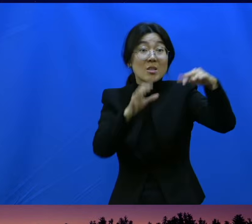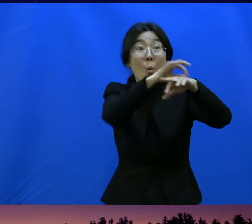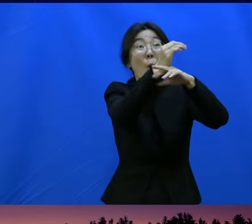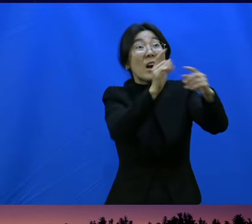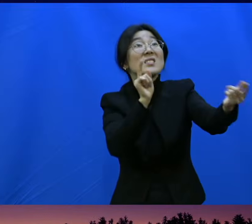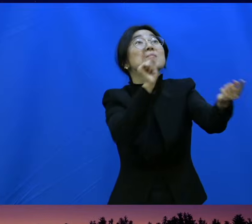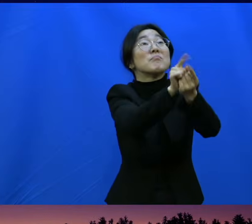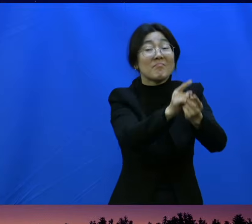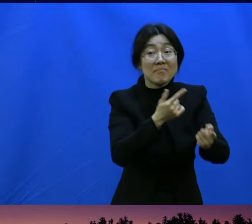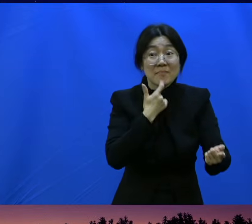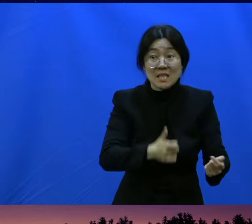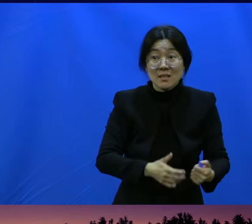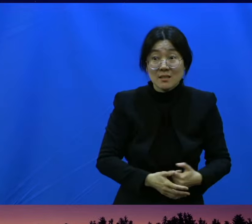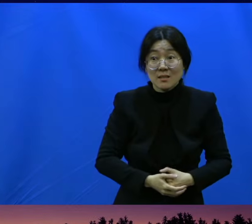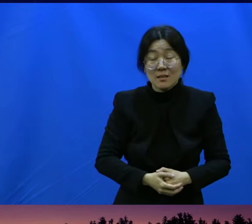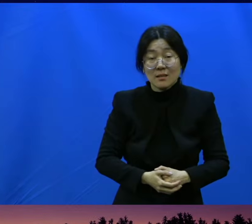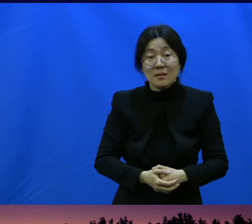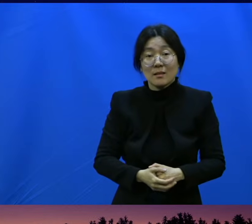사람들.